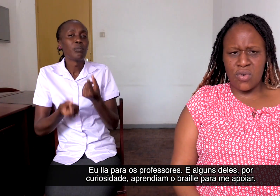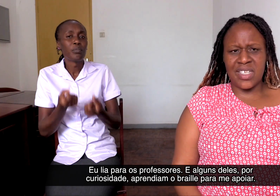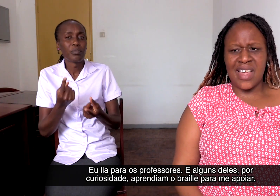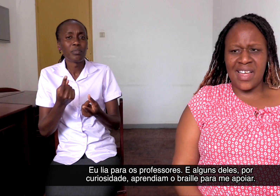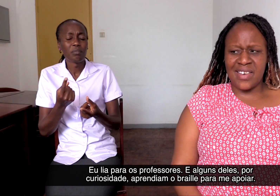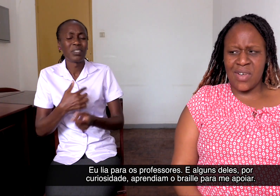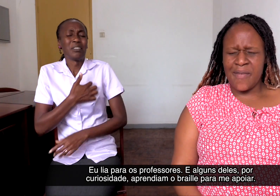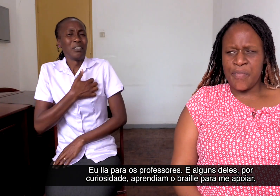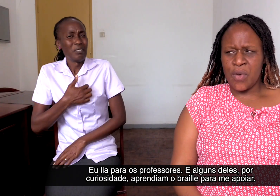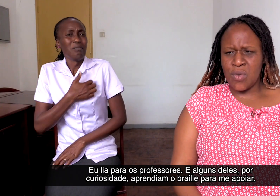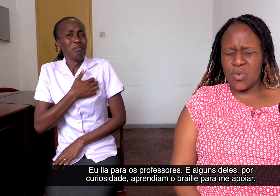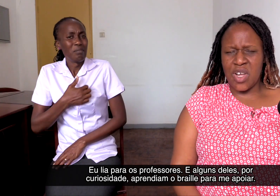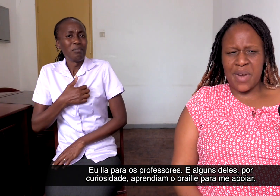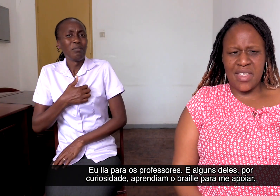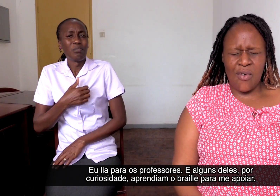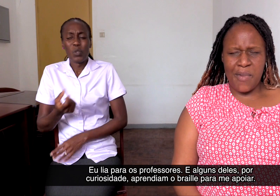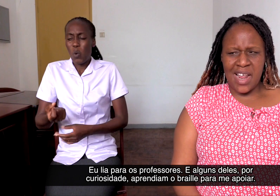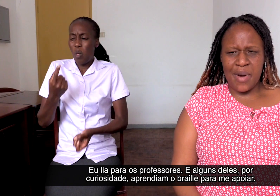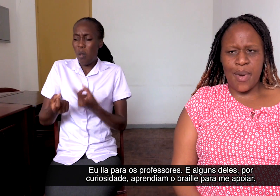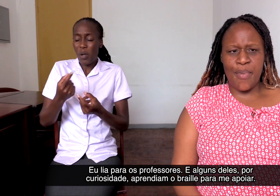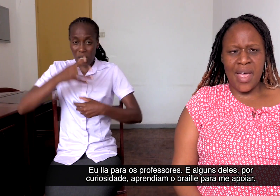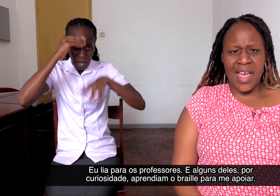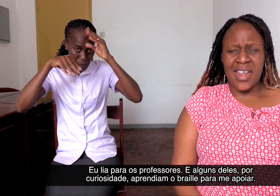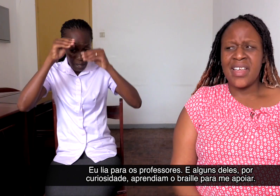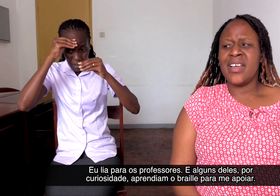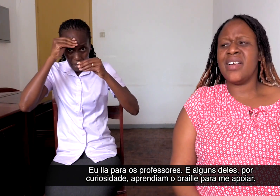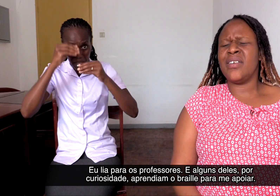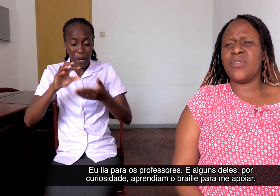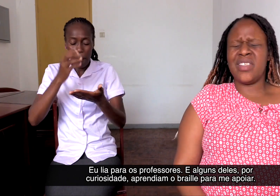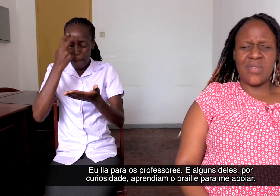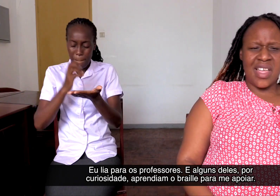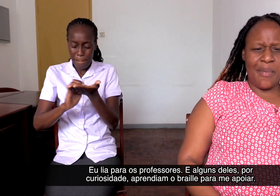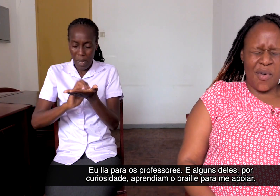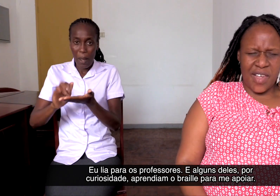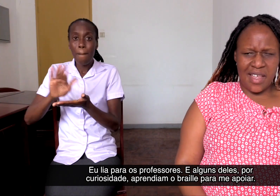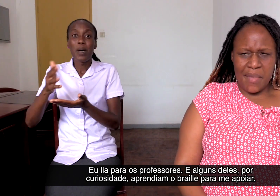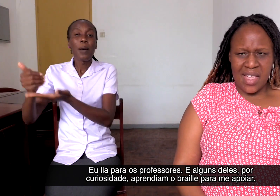com curiosidade, não é? Outros aprendiam o braille para me apoiar.